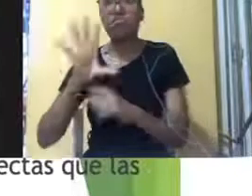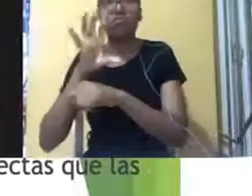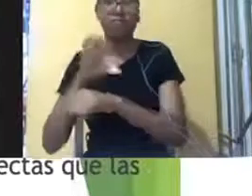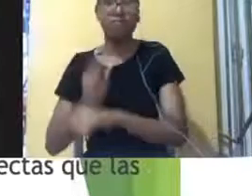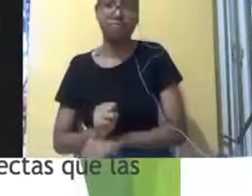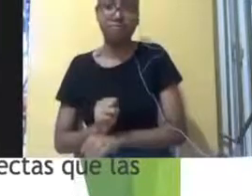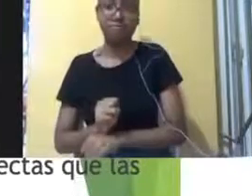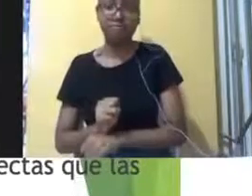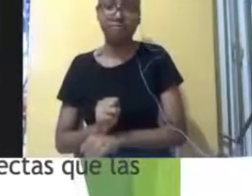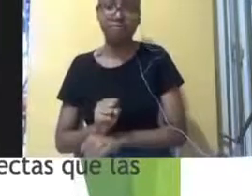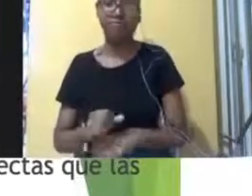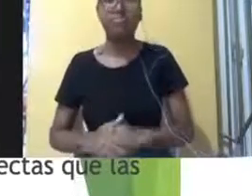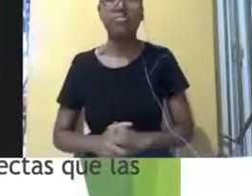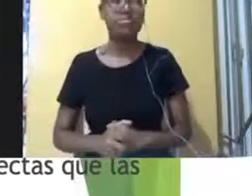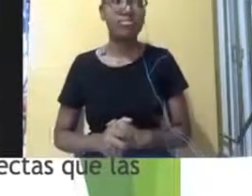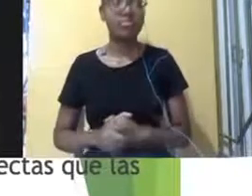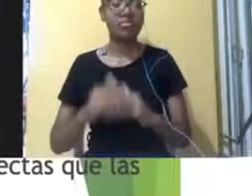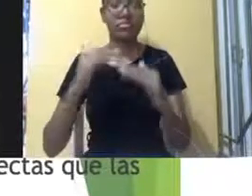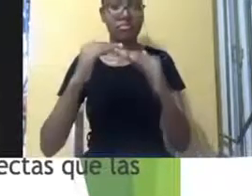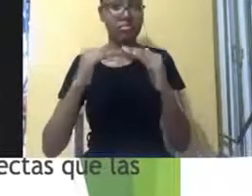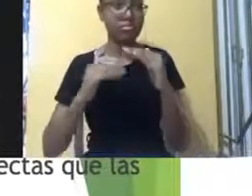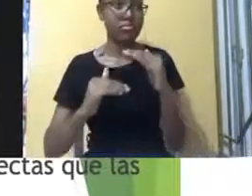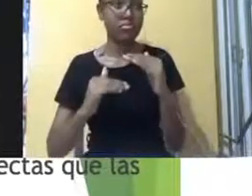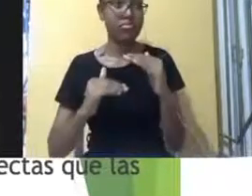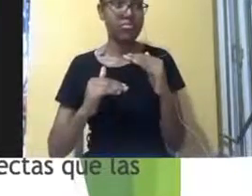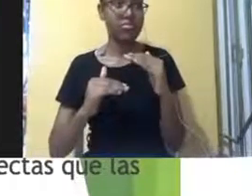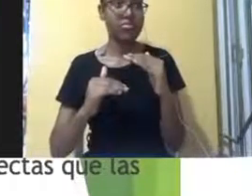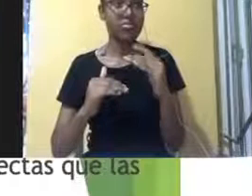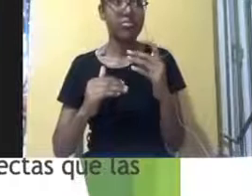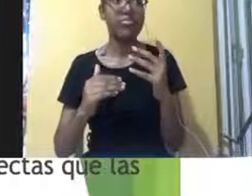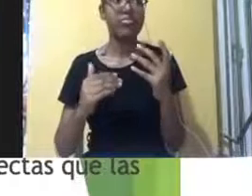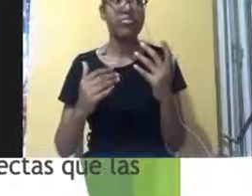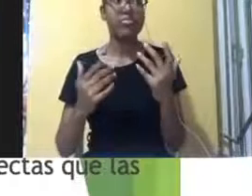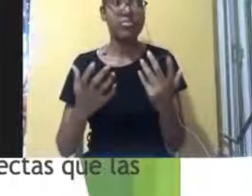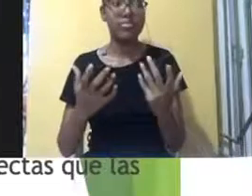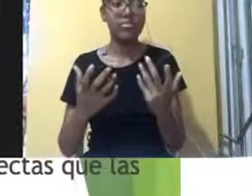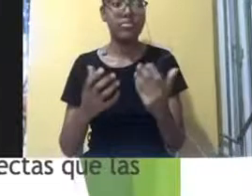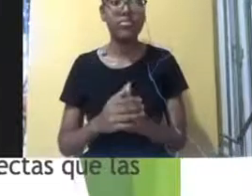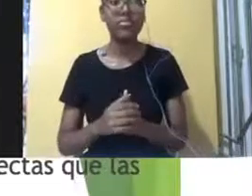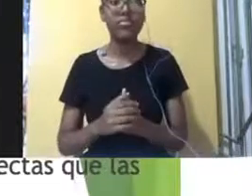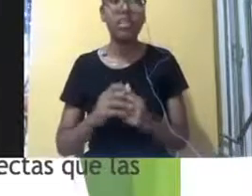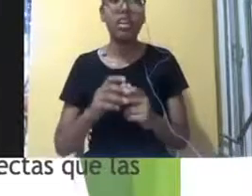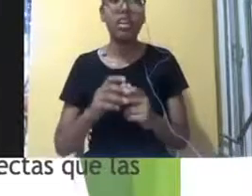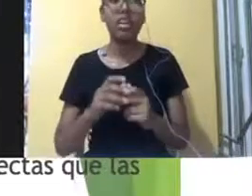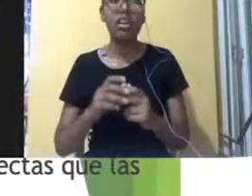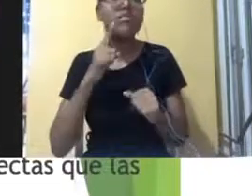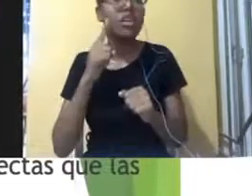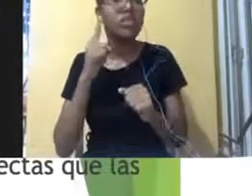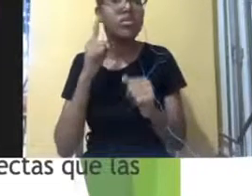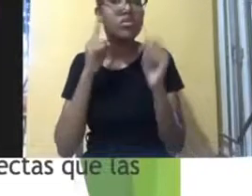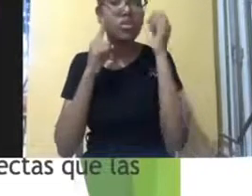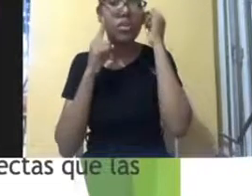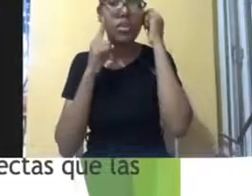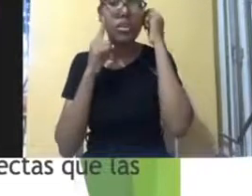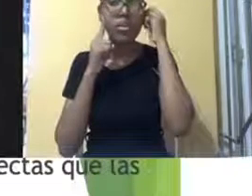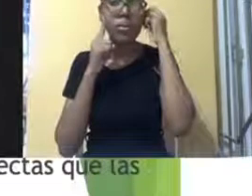Dice que al presentarse a una persona nueva, la persona sorda busca conexión mutua. Las personas pueden considerar el tiempo de una forma